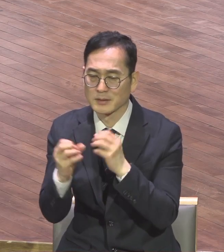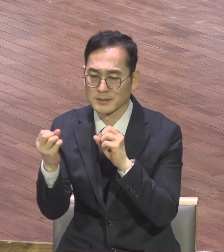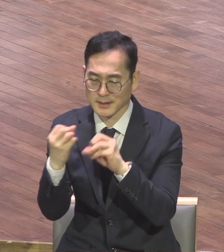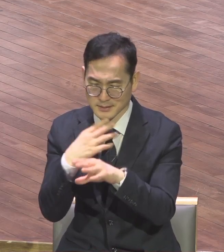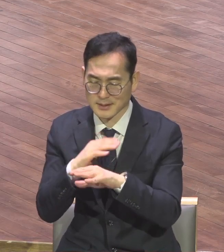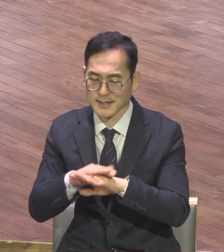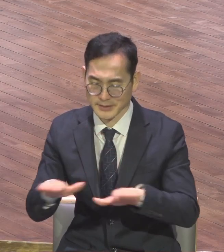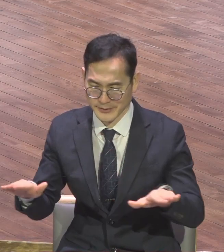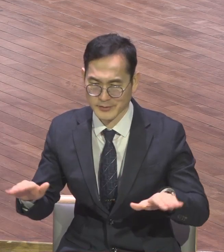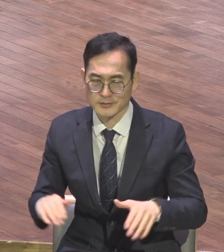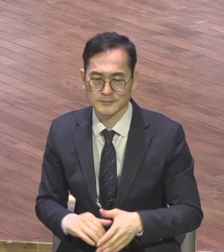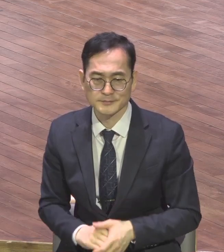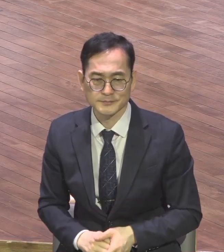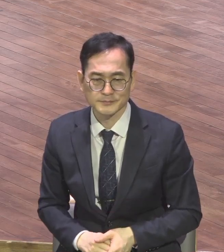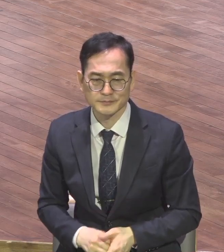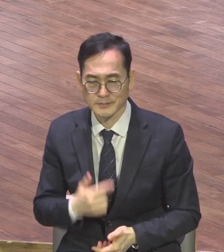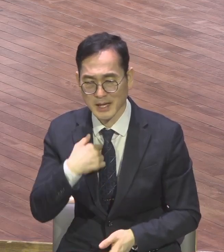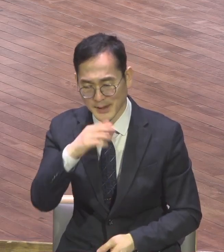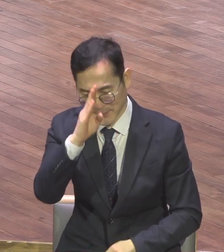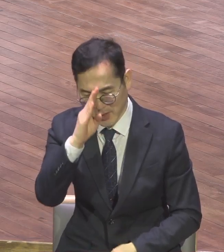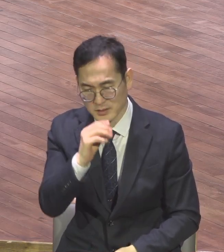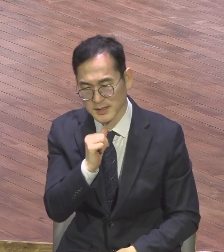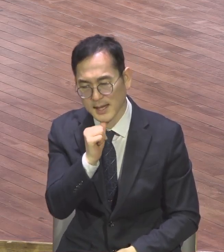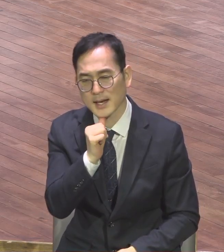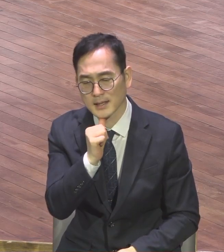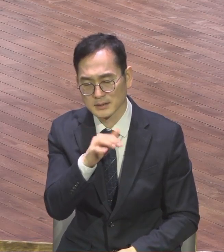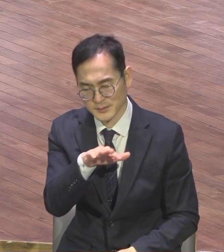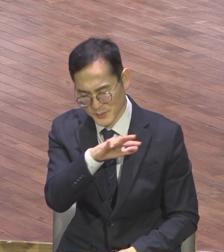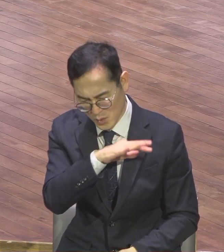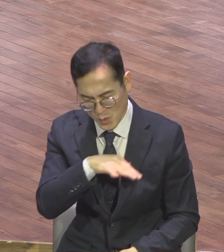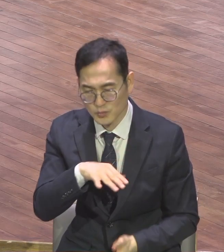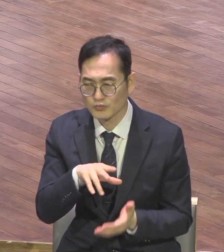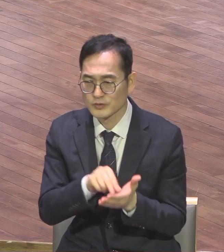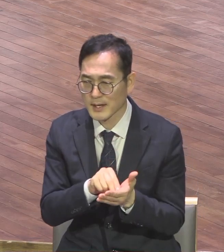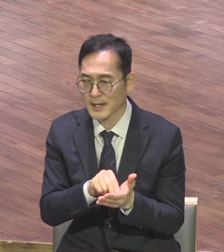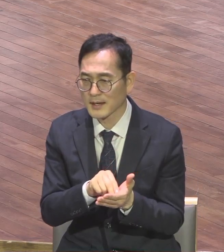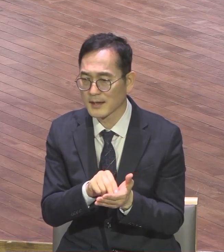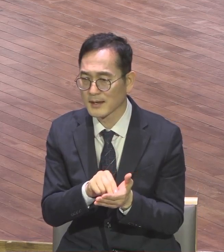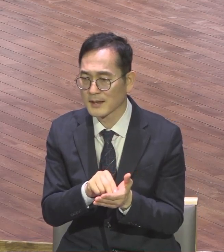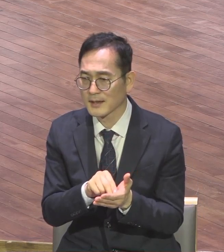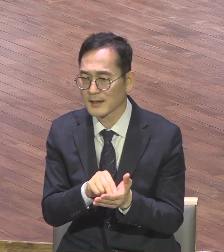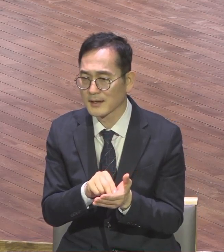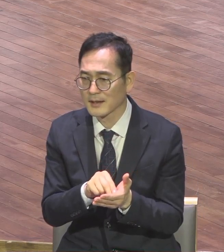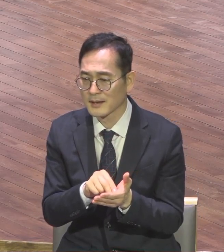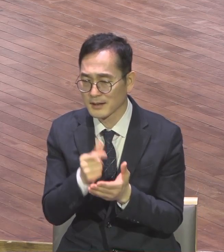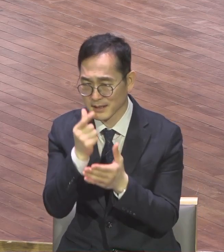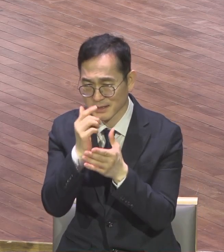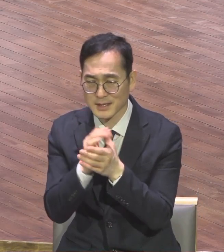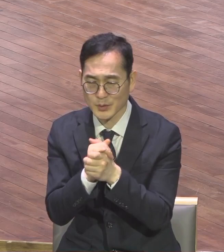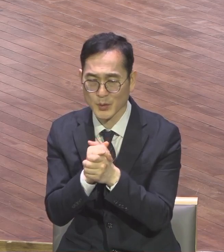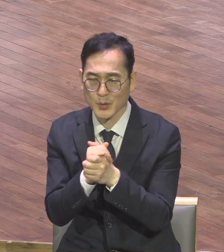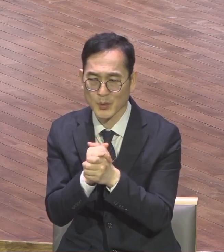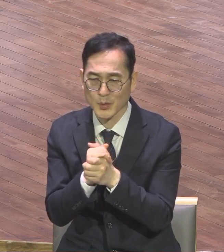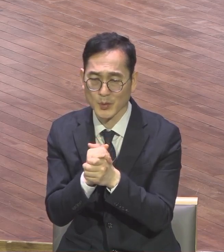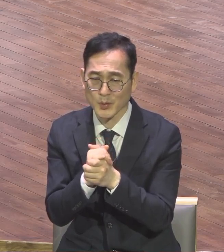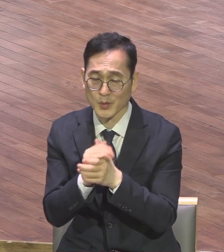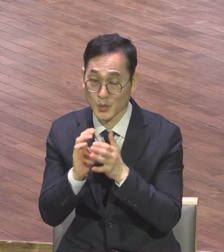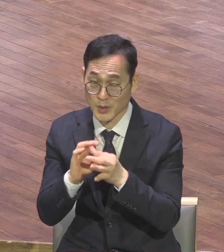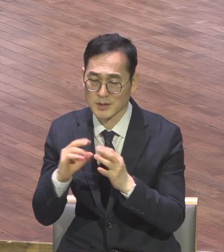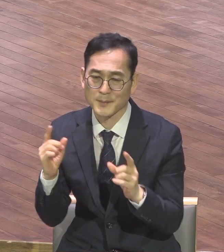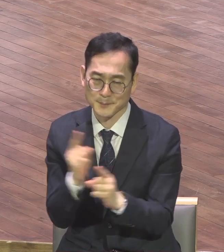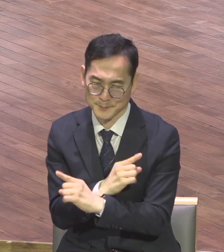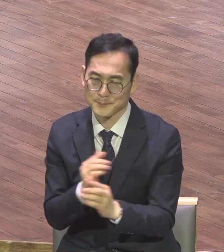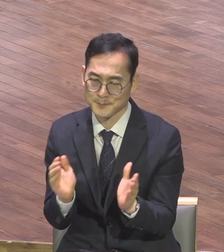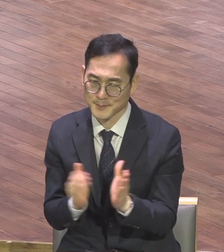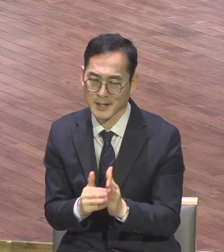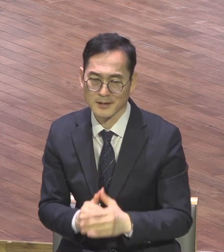있습니다. 나의 질병 나의 가난 모든 무능 기도로 다 바꿨어요. 예수 그리스도 이름 부를 때 역사가 일어나게 되었어요.